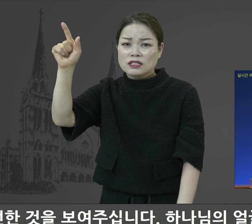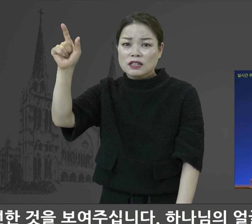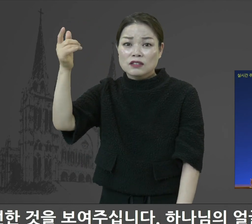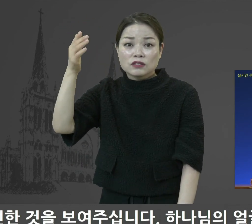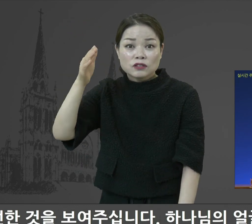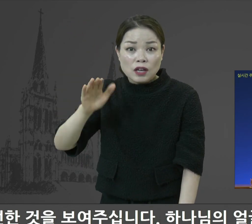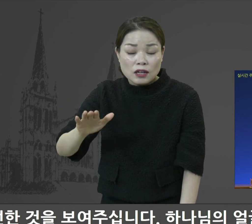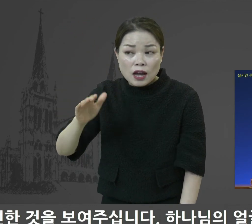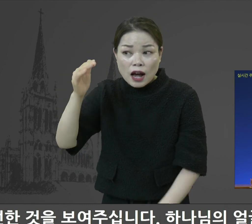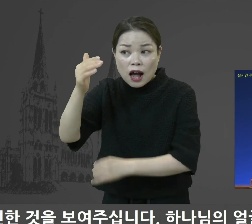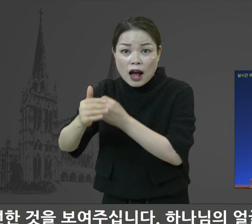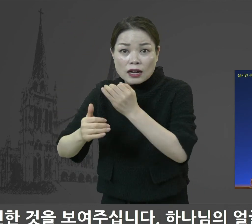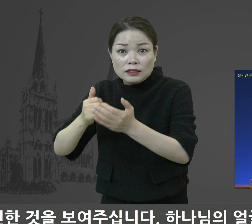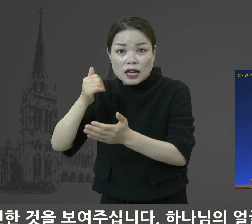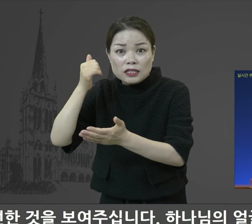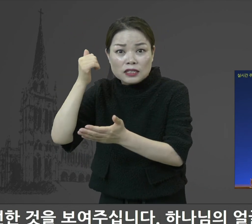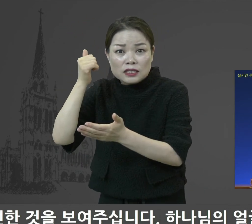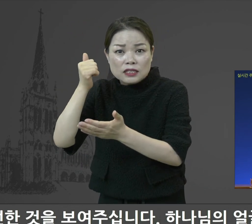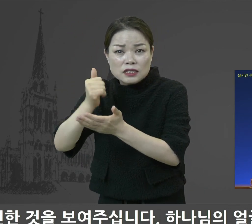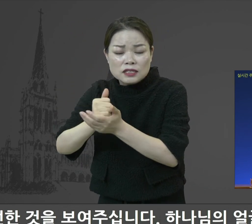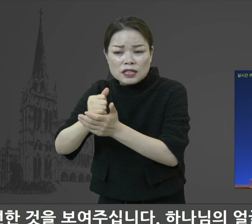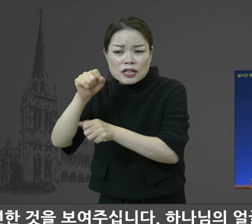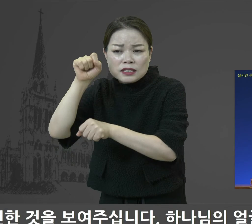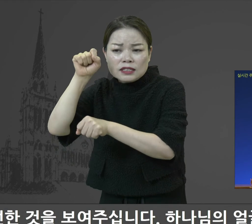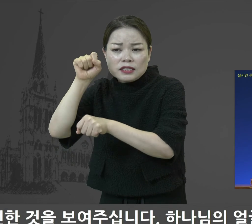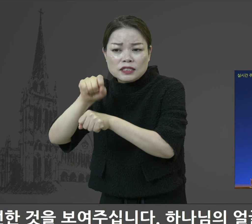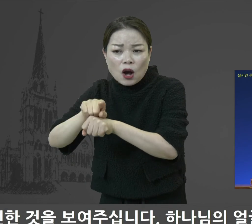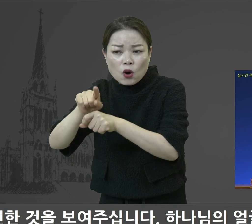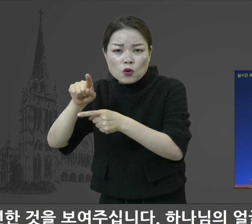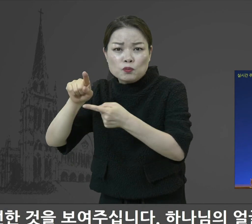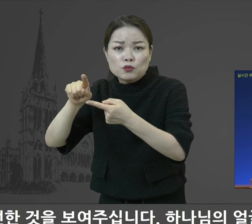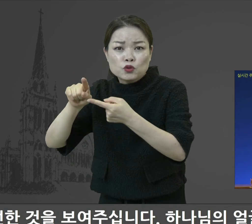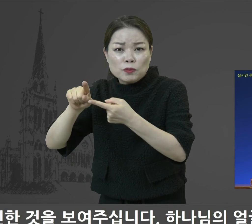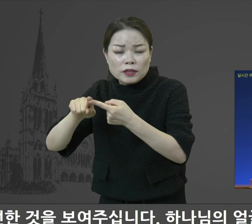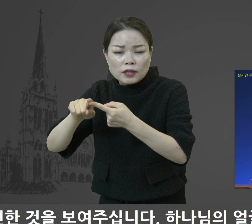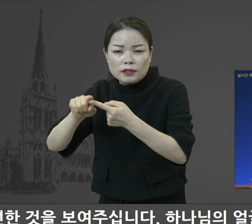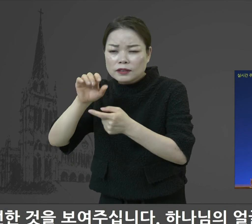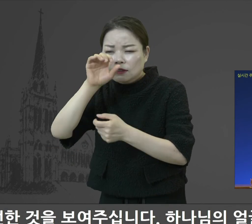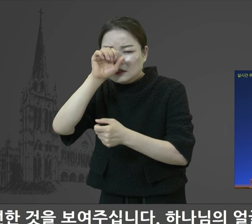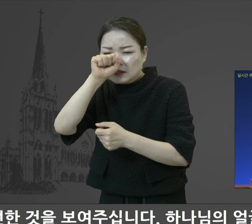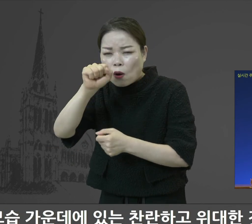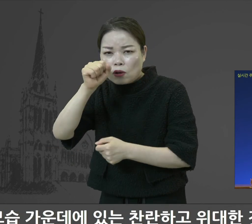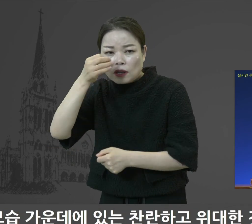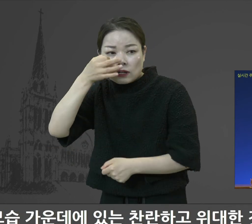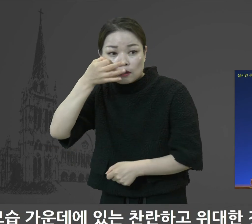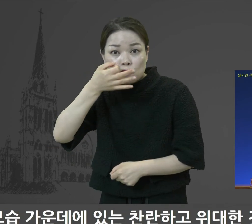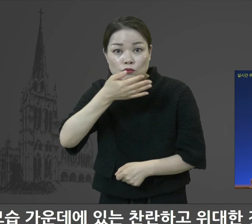그랬는데 하나님께서는 하나님 성품의 핵심이 되는 선한 것을 보여주시고 있습니다.